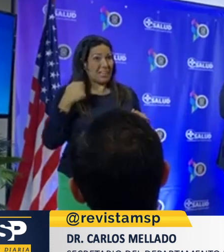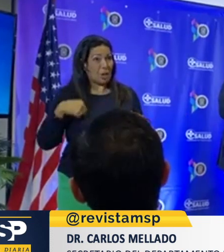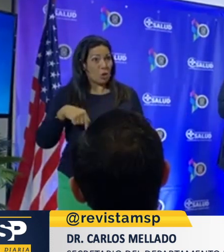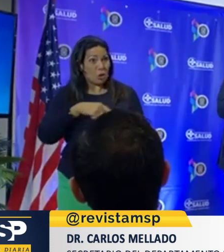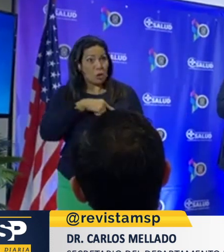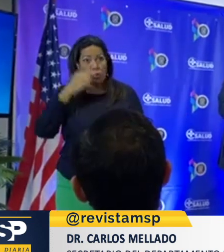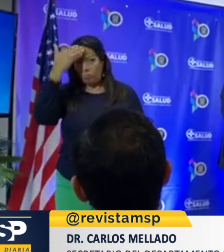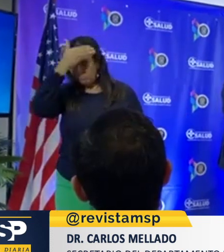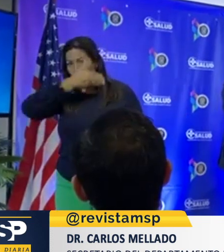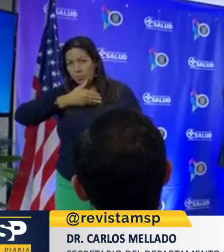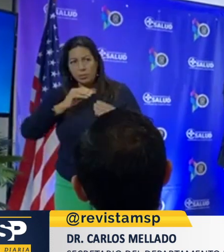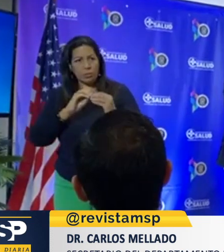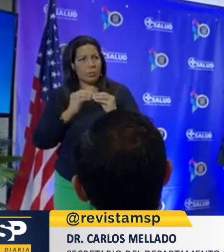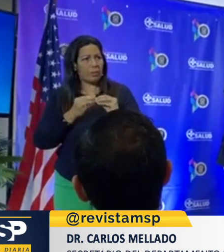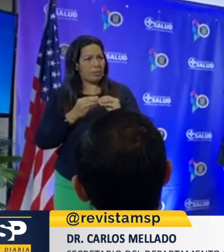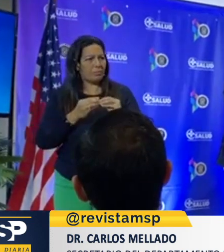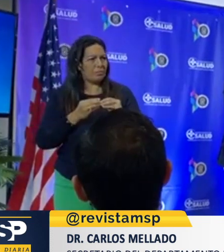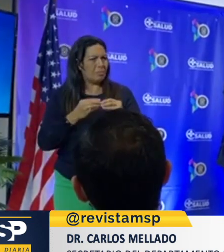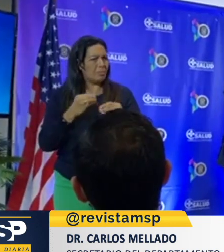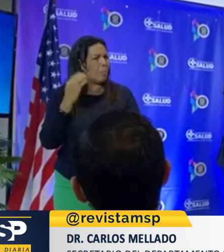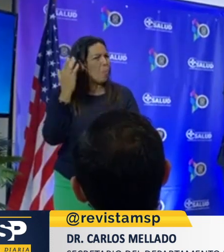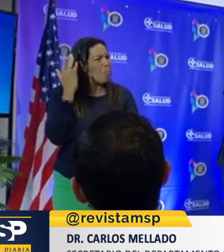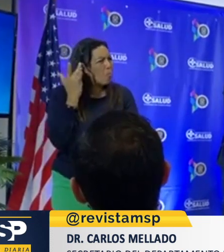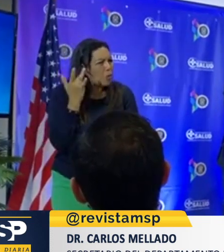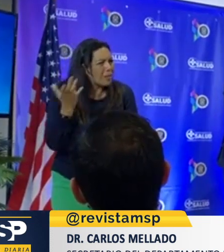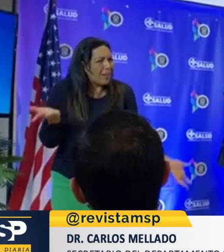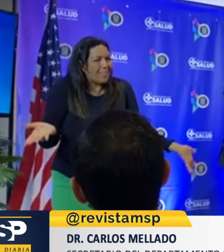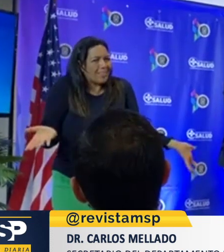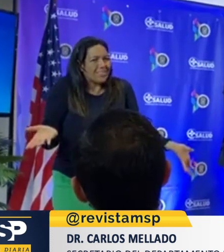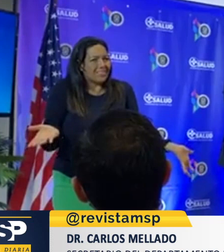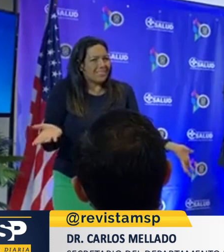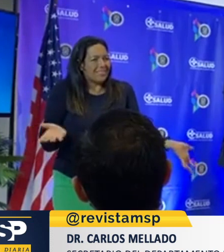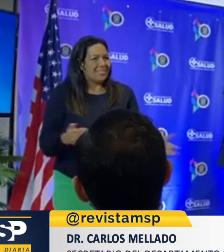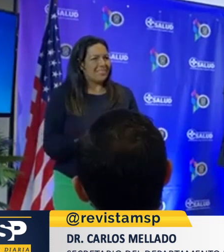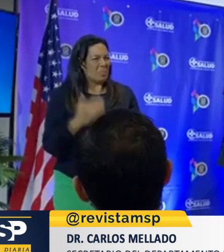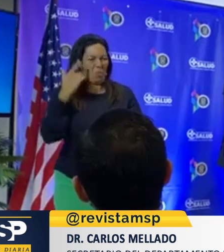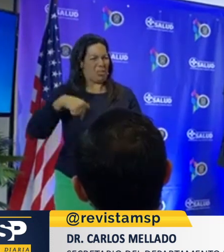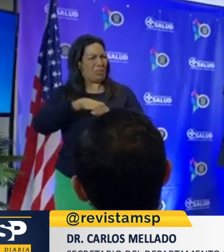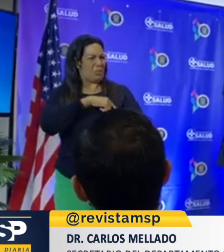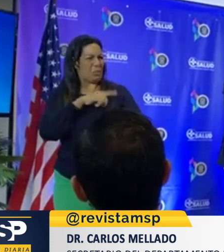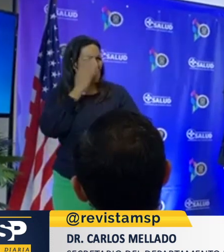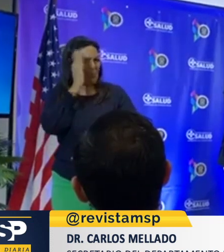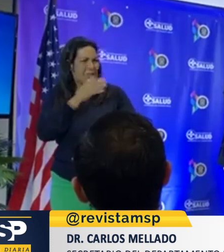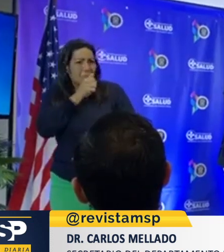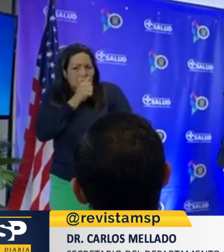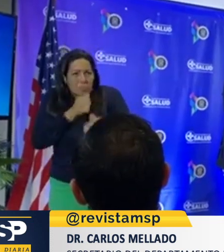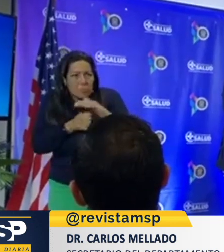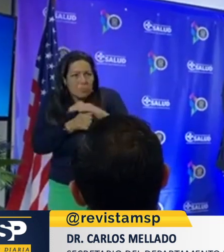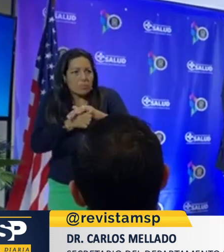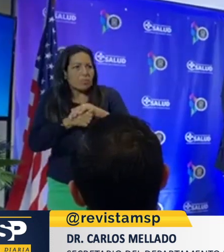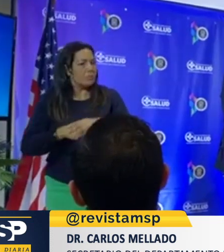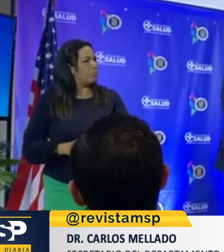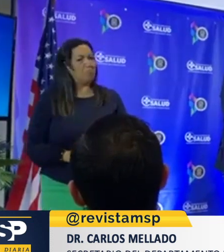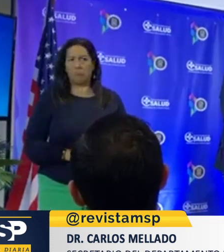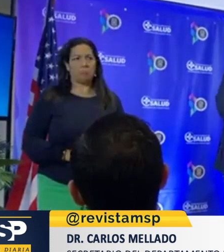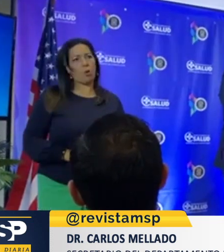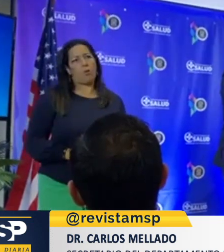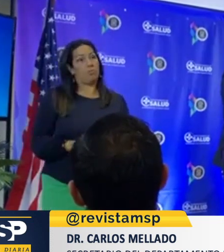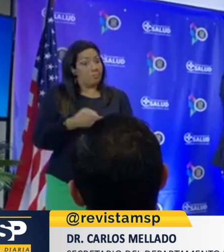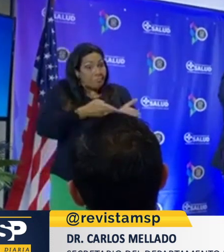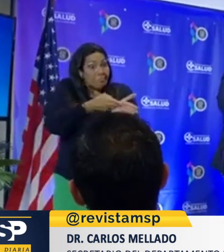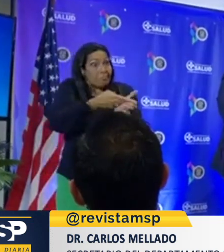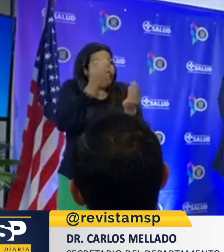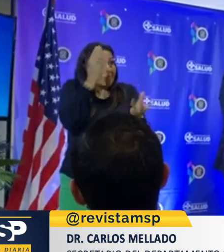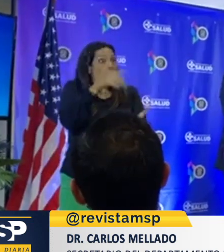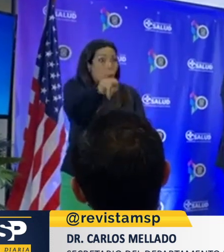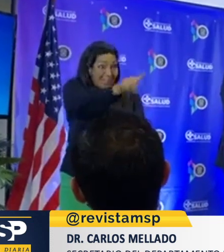qué? ¿Por qué razón el Departamento de Salud querrá tapar la estadística? La realidad es la realidad. La realidad la viven ustedes en la